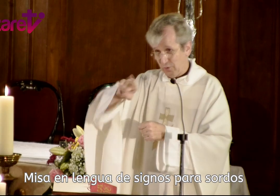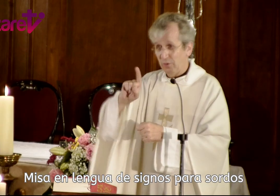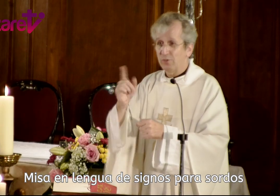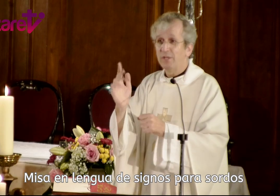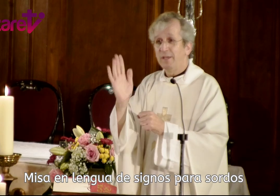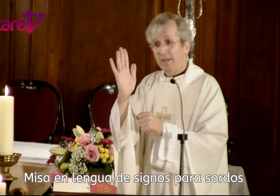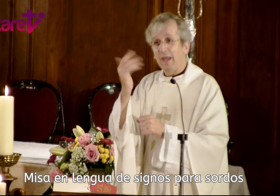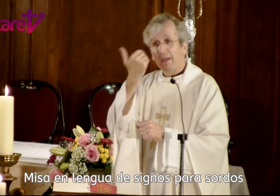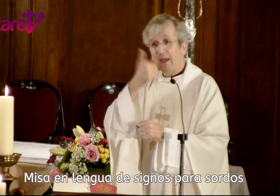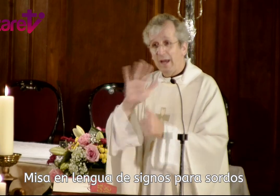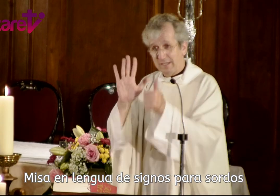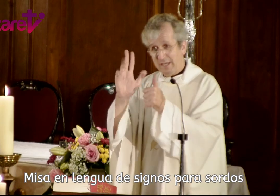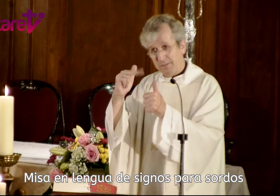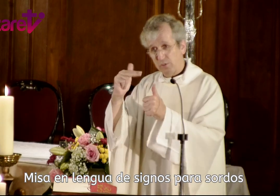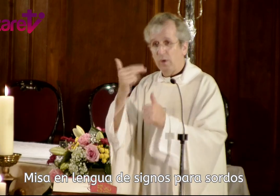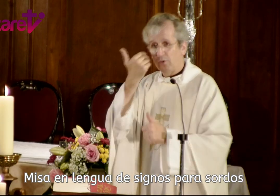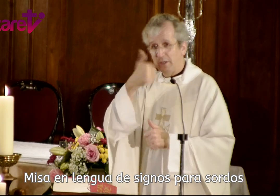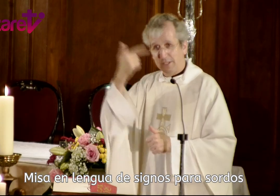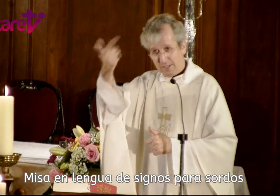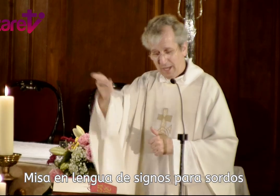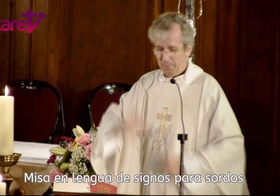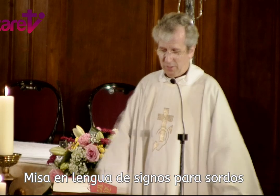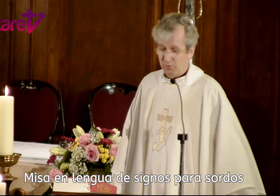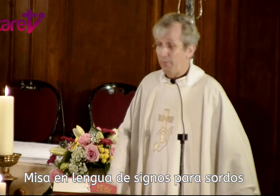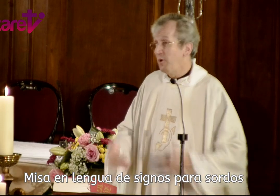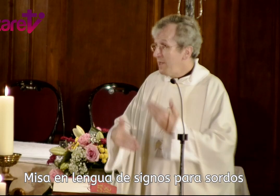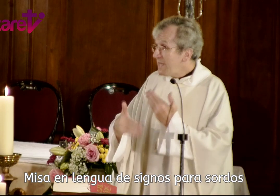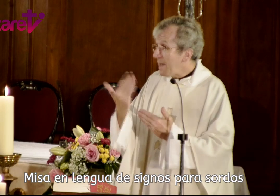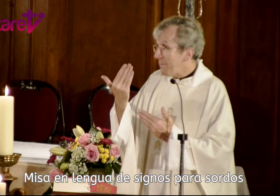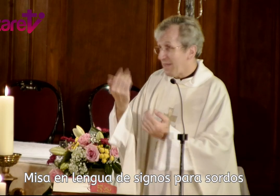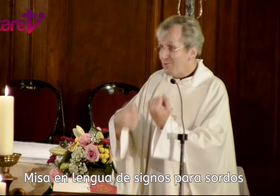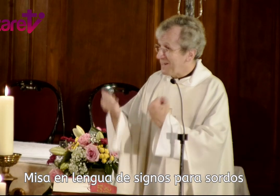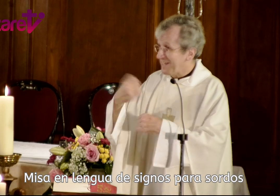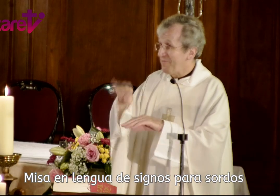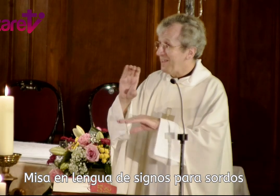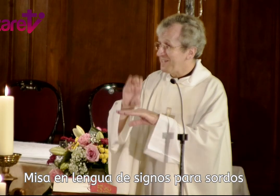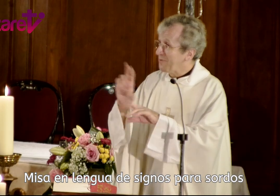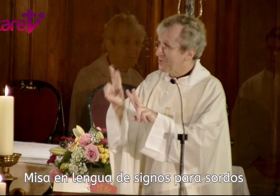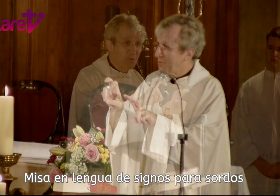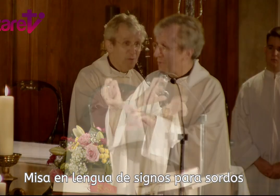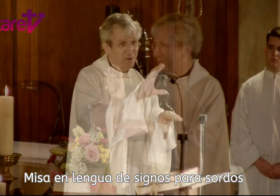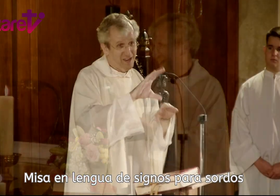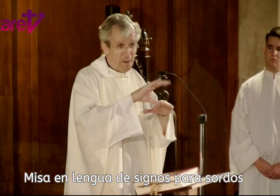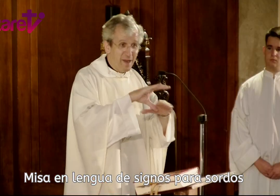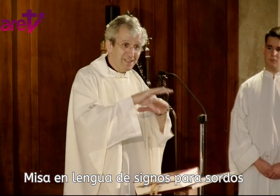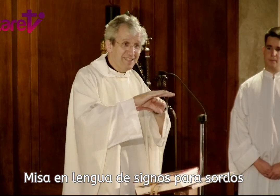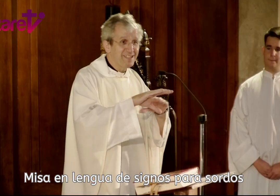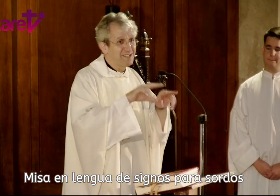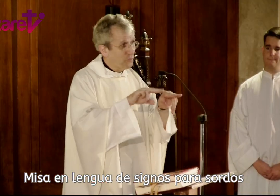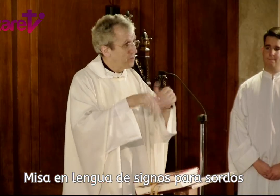nosotros a las 6:45 el próximo sábado. Y ya empezamos las actividades del curso nuevo. El martes, el jueves, ya